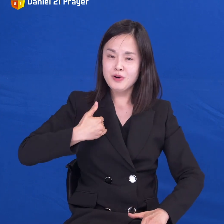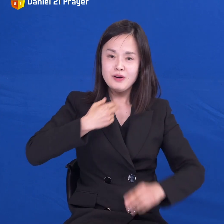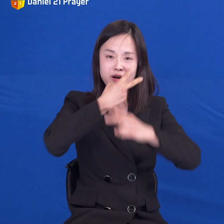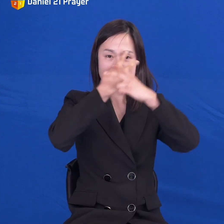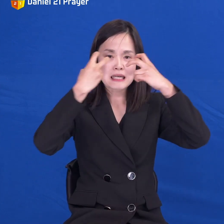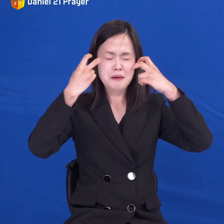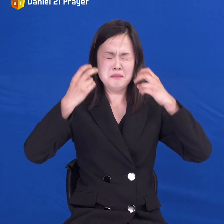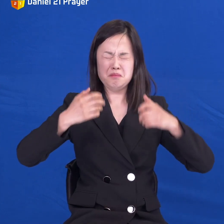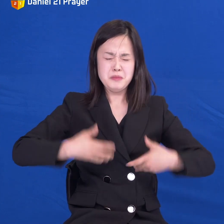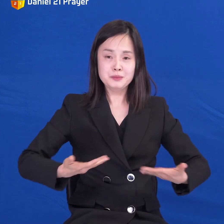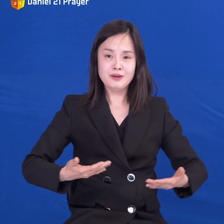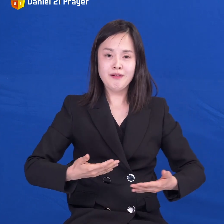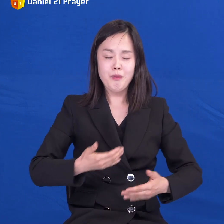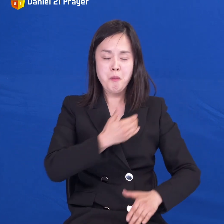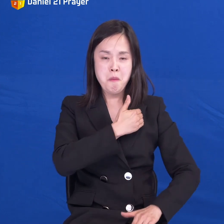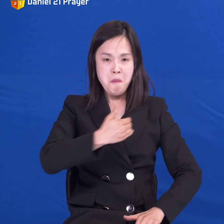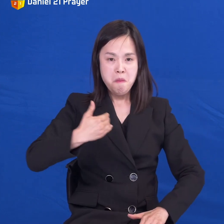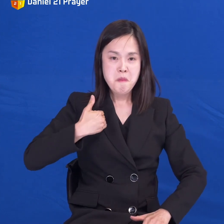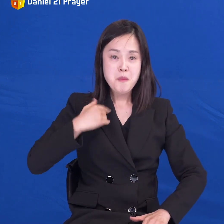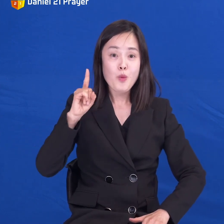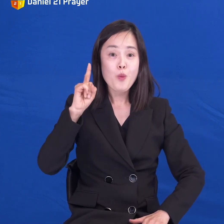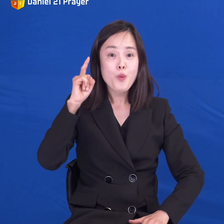같습니다. 기적을 체험했는데요.